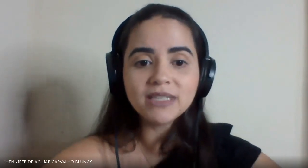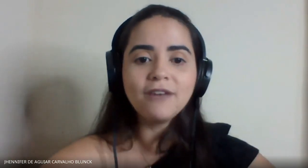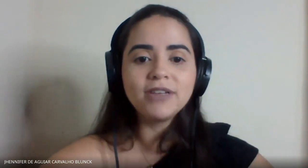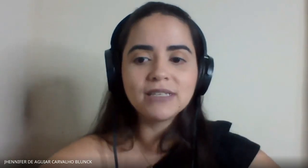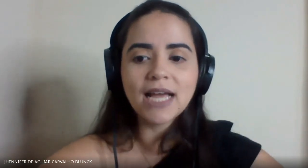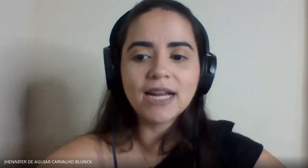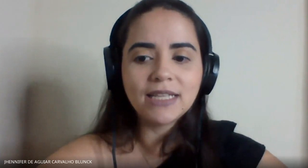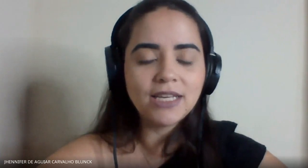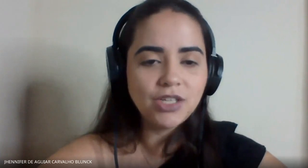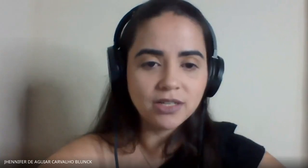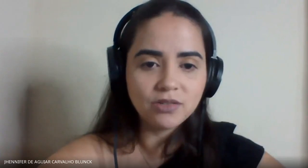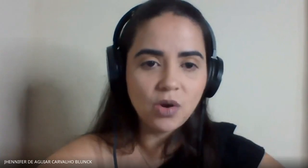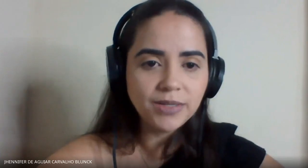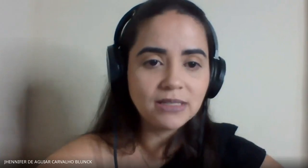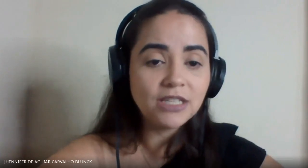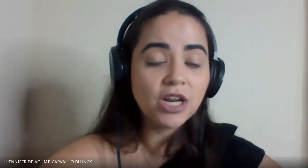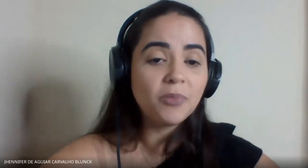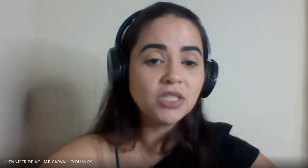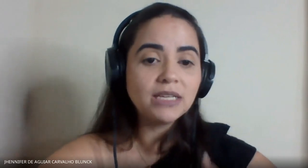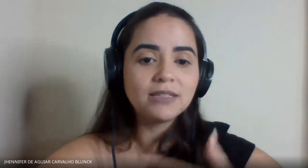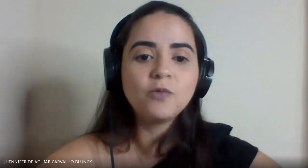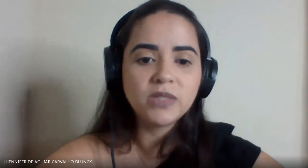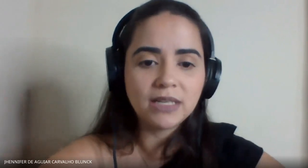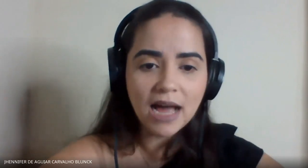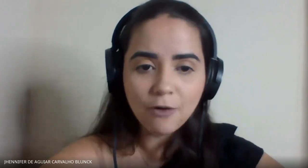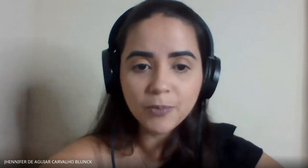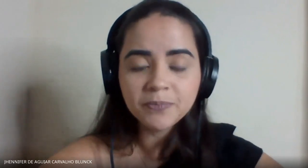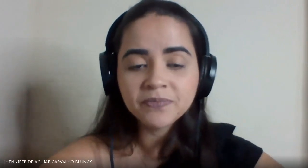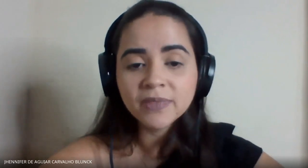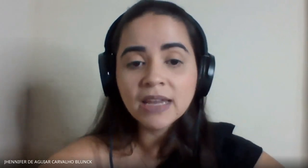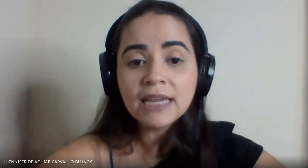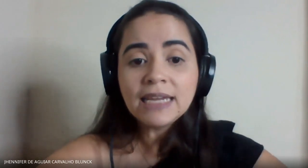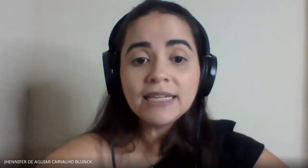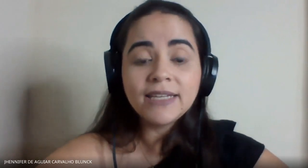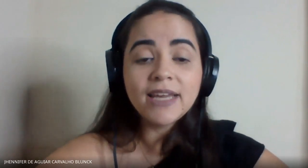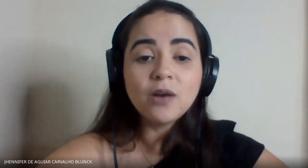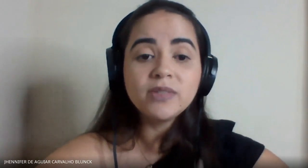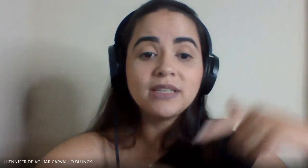eles observam essas características nossas e geralmente eles dão um sinal